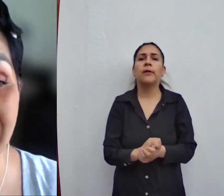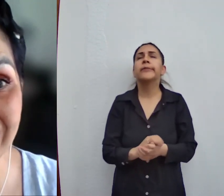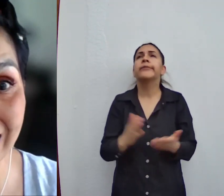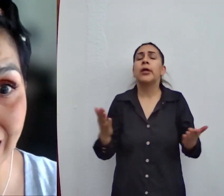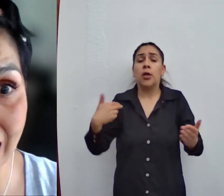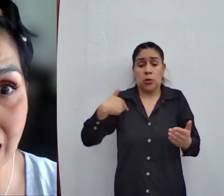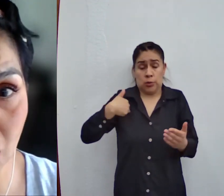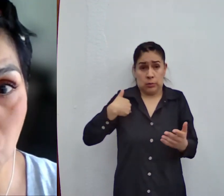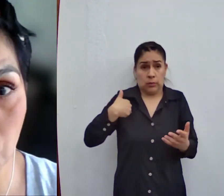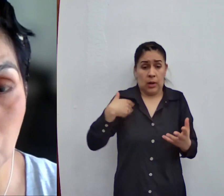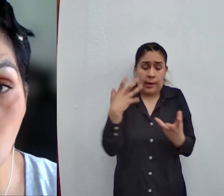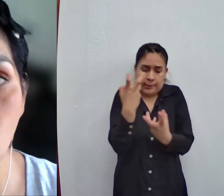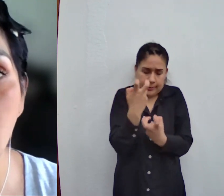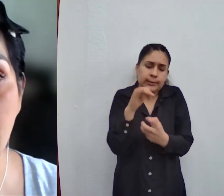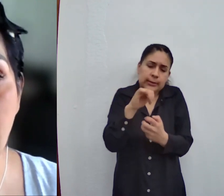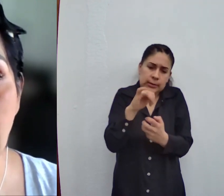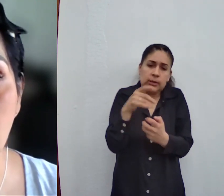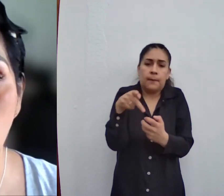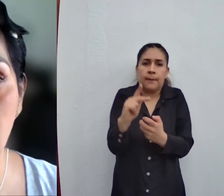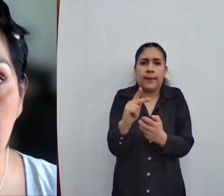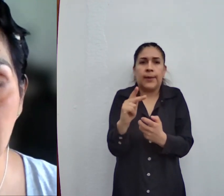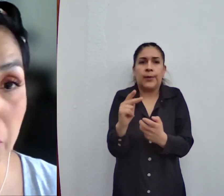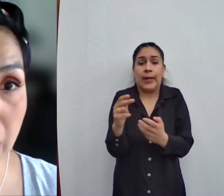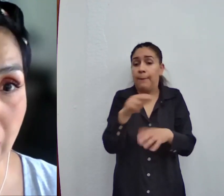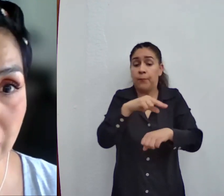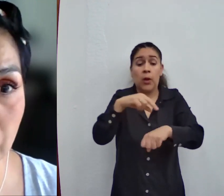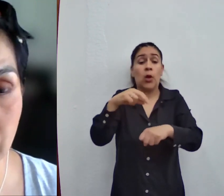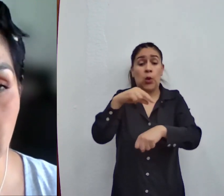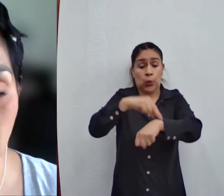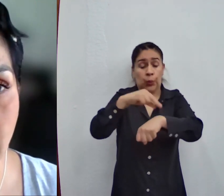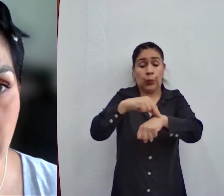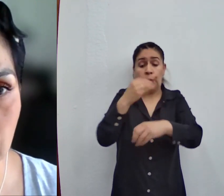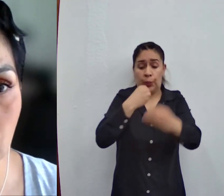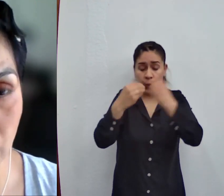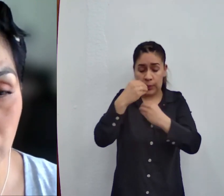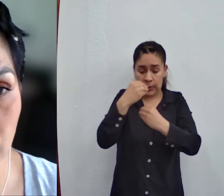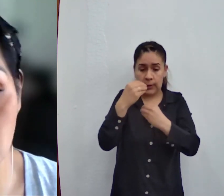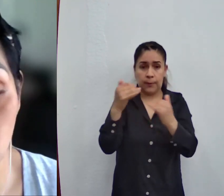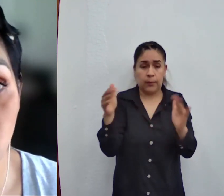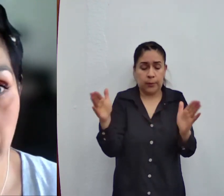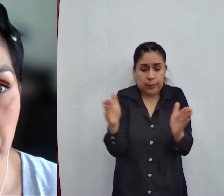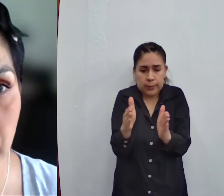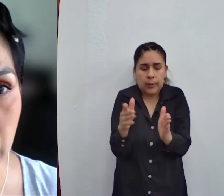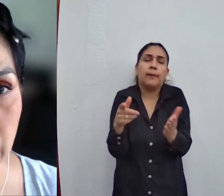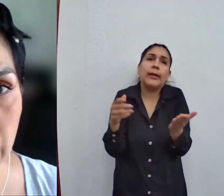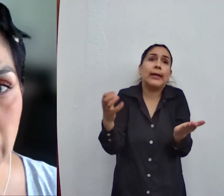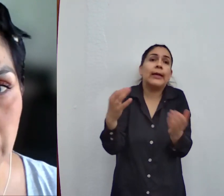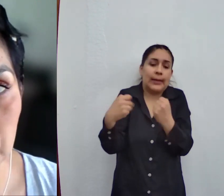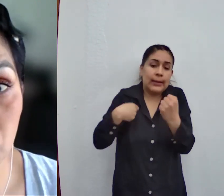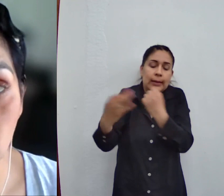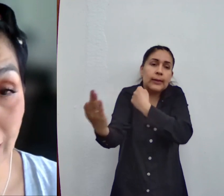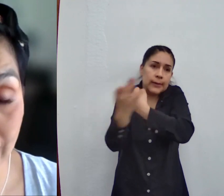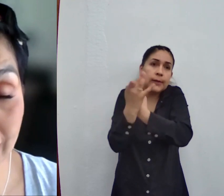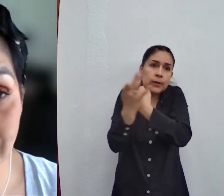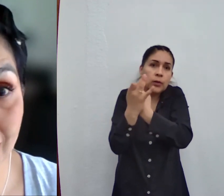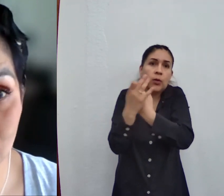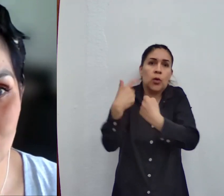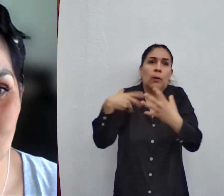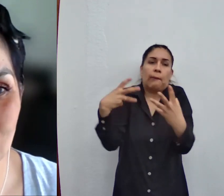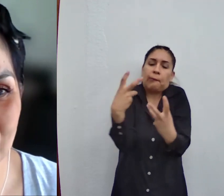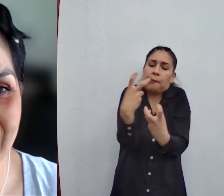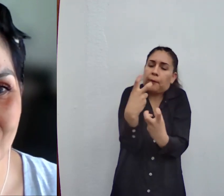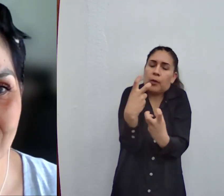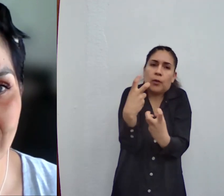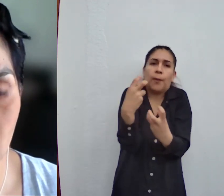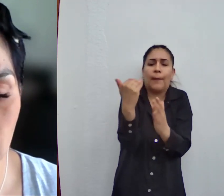podido reintegrar un poco a lo que era mi actividad laboral, porque soy chef y pues con artritis es